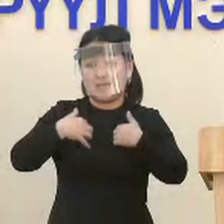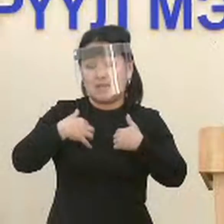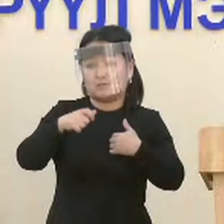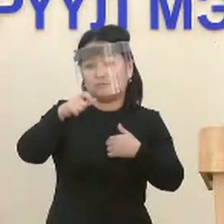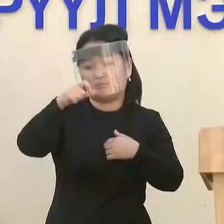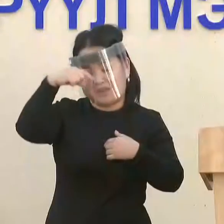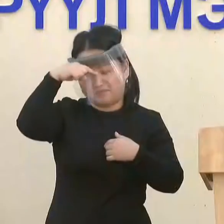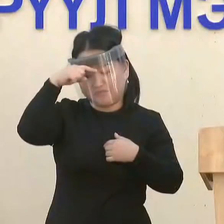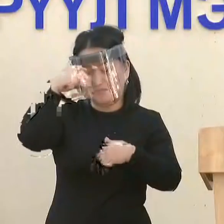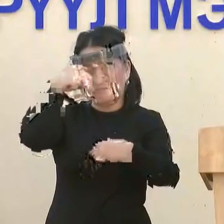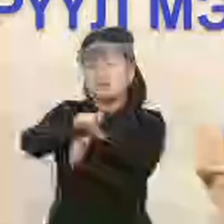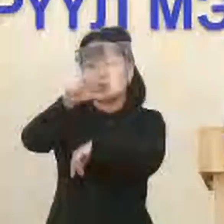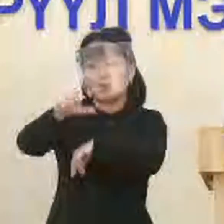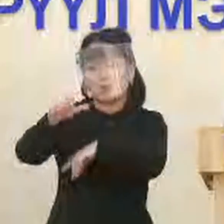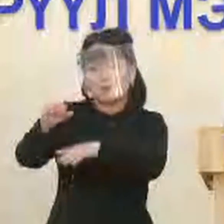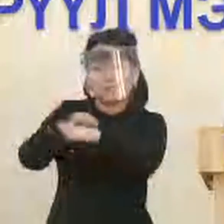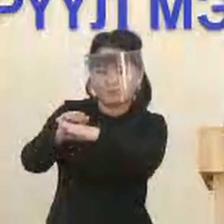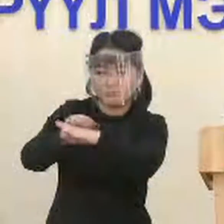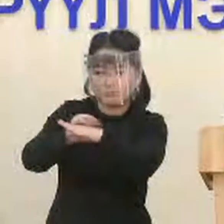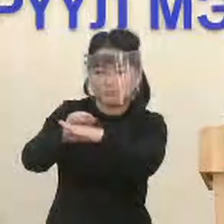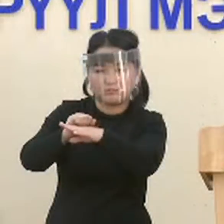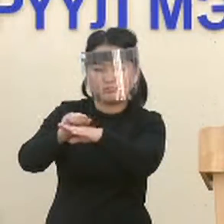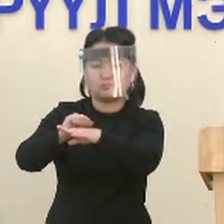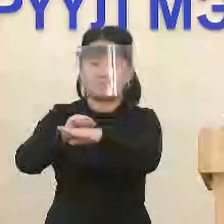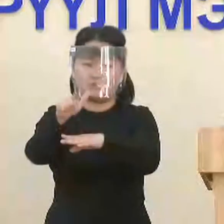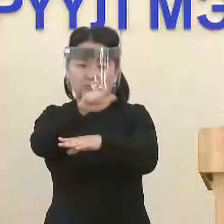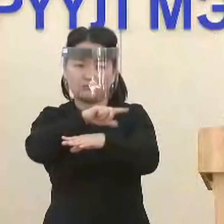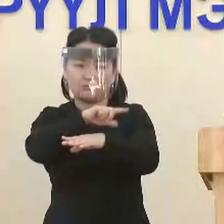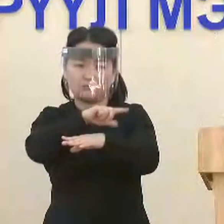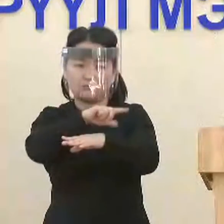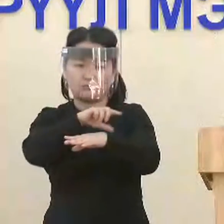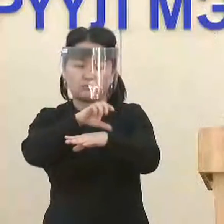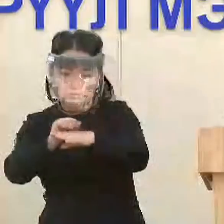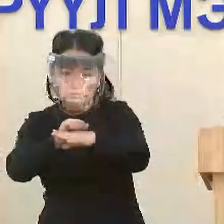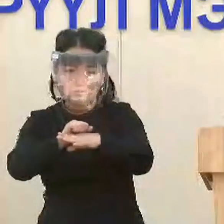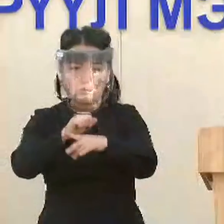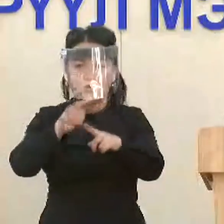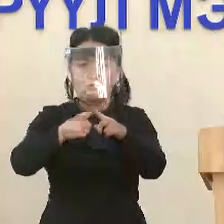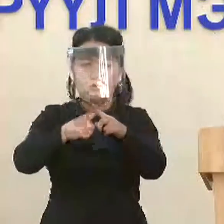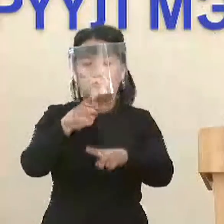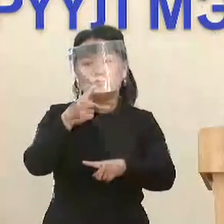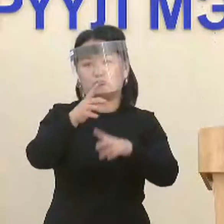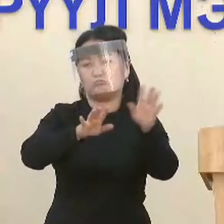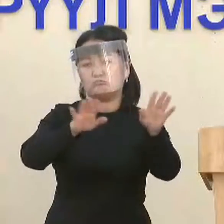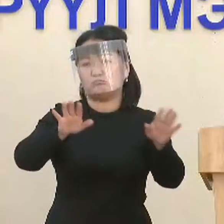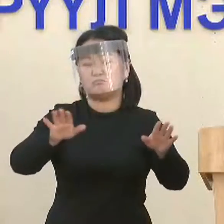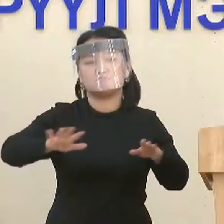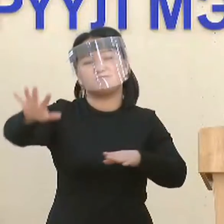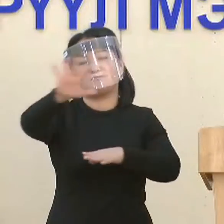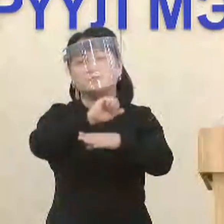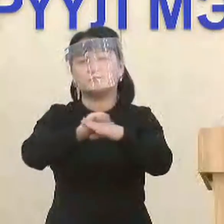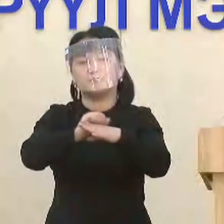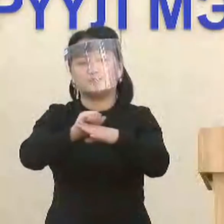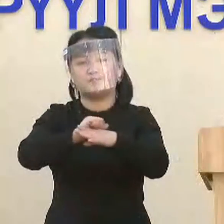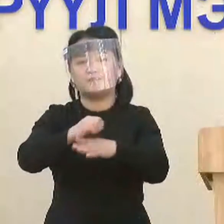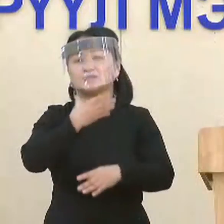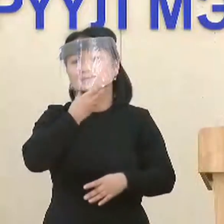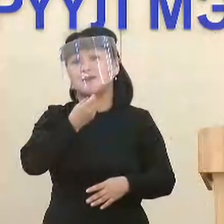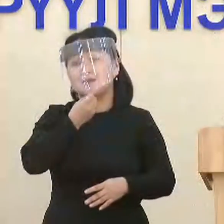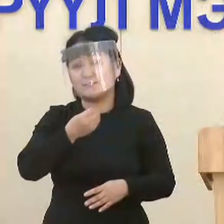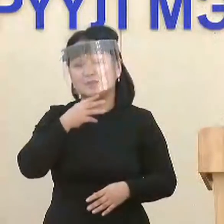ер нь бэлэн байдлаа хангаад орон нутгтаа бол өвчтнөө эмчлэх ийм одоо нөхцөл бололцоог бүрдүүлсэн гэсэн сайхан таатай мэдээ хэлсэнийг одоо та